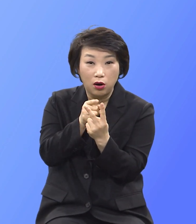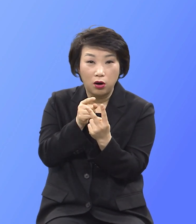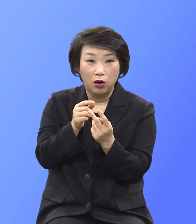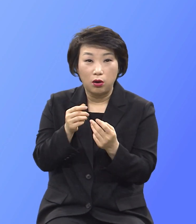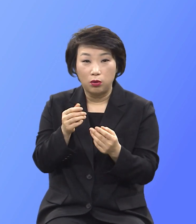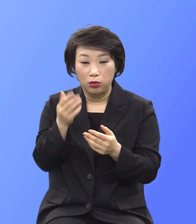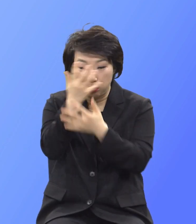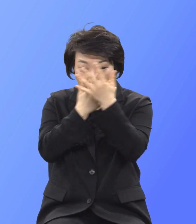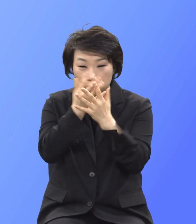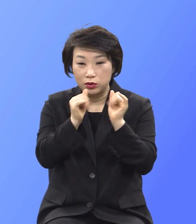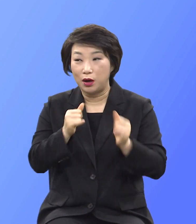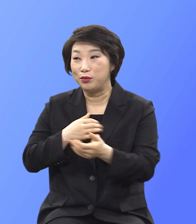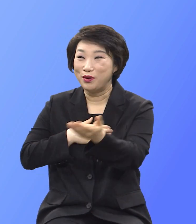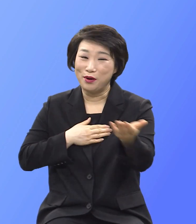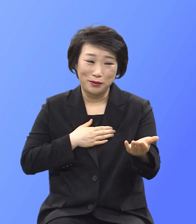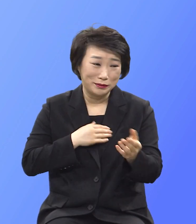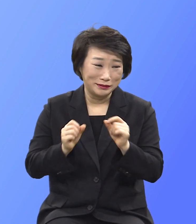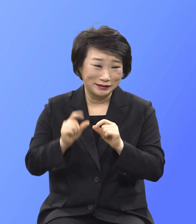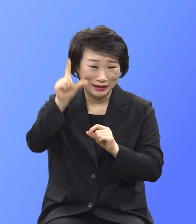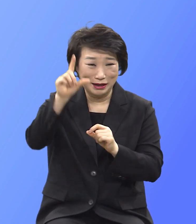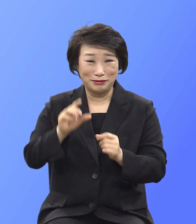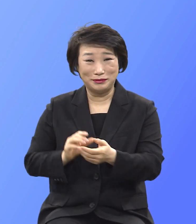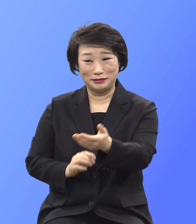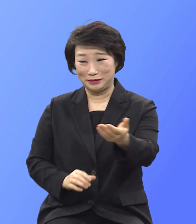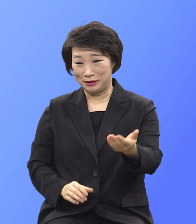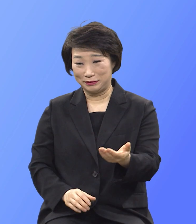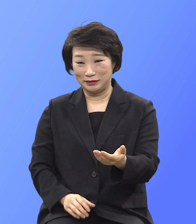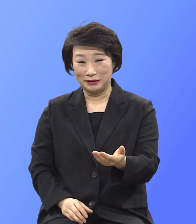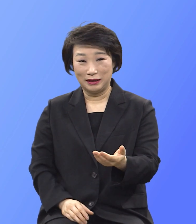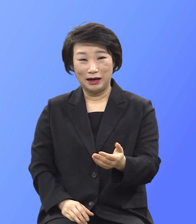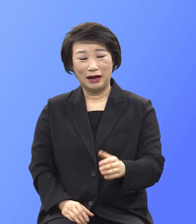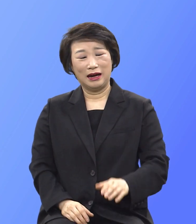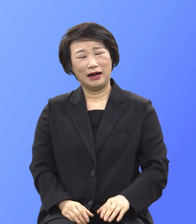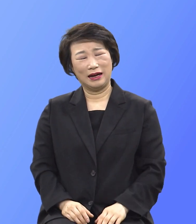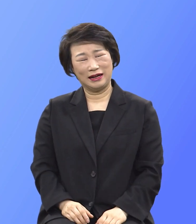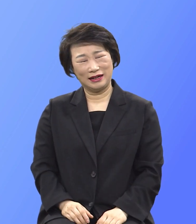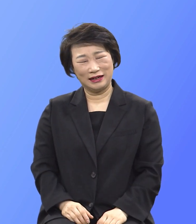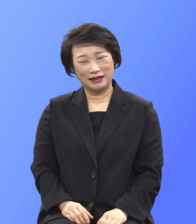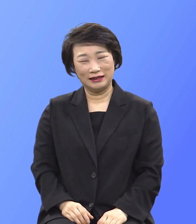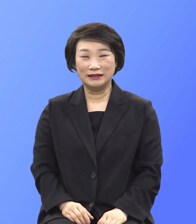분별이 안 되는 사람이 거의 다 그렇다고 볼 때,